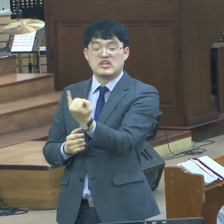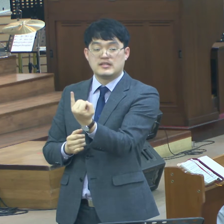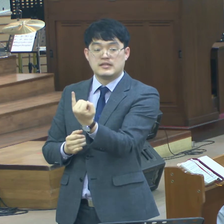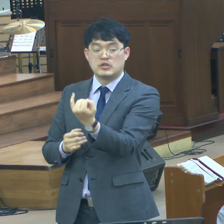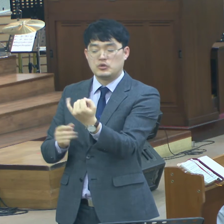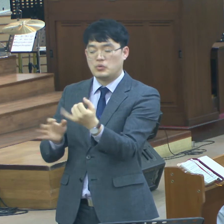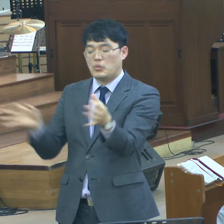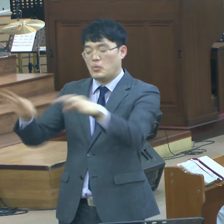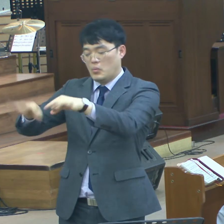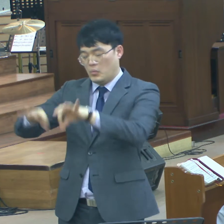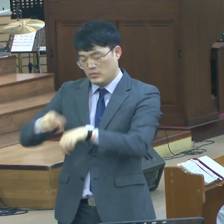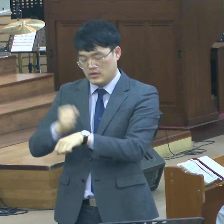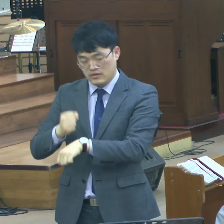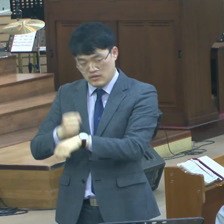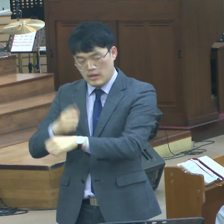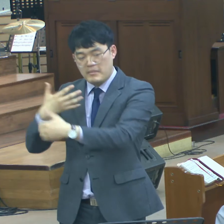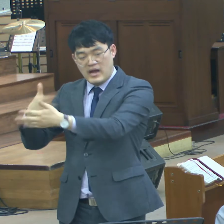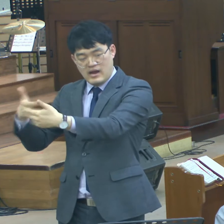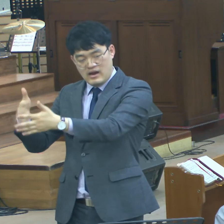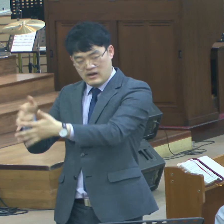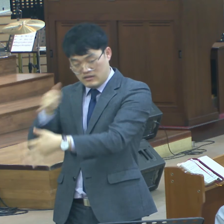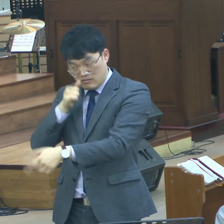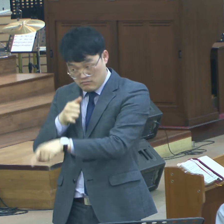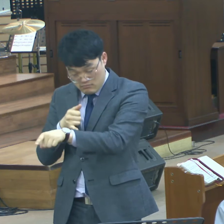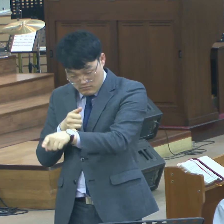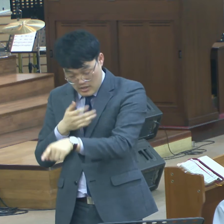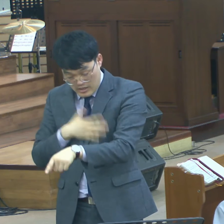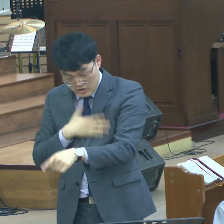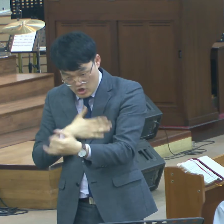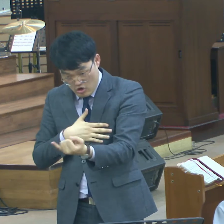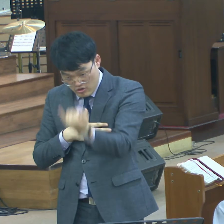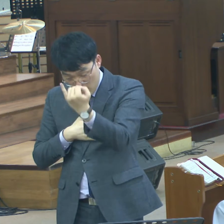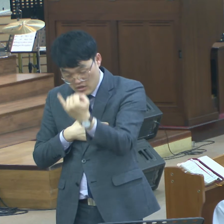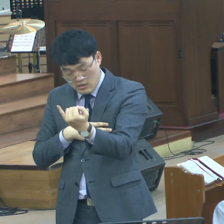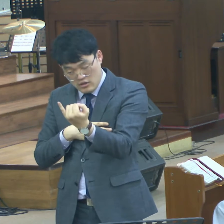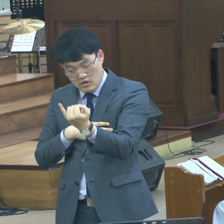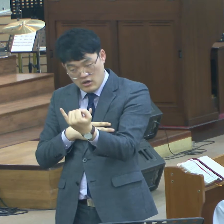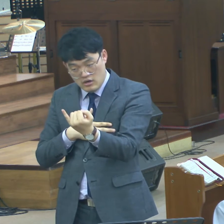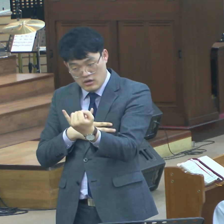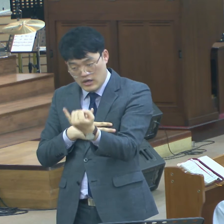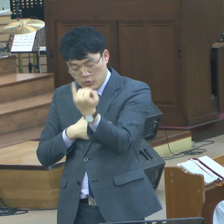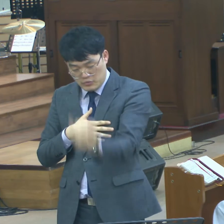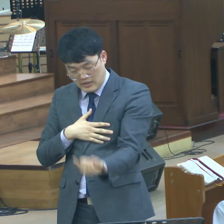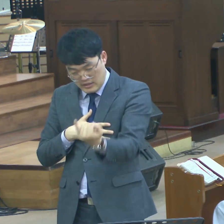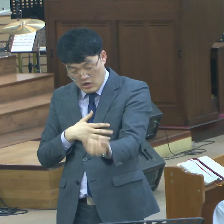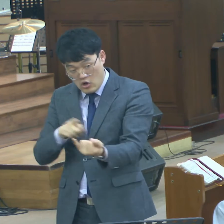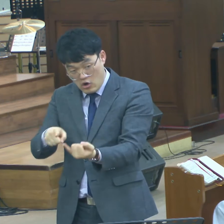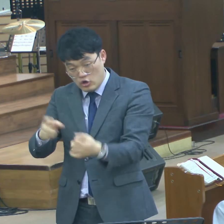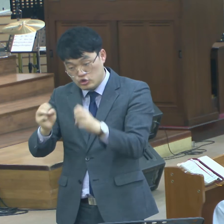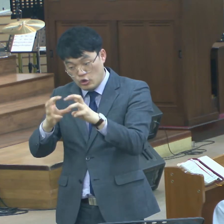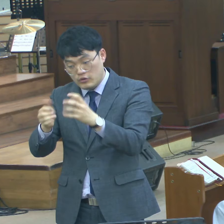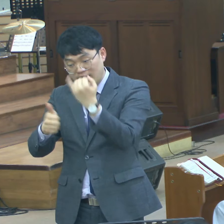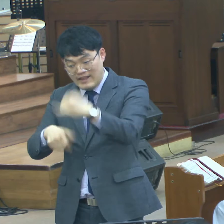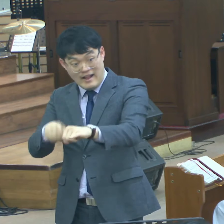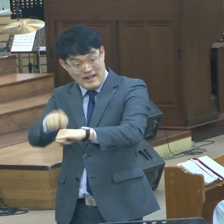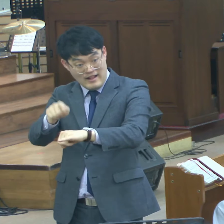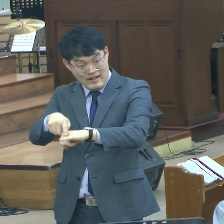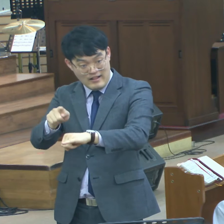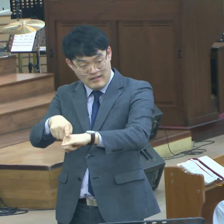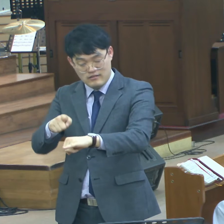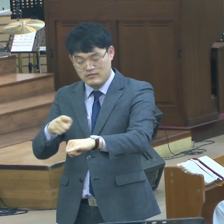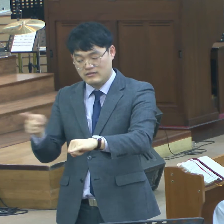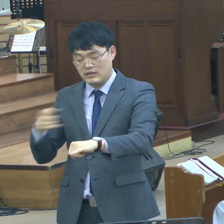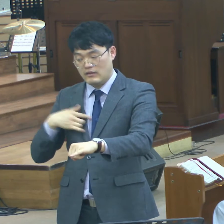근데 선교사 딸이 얼마나 믿음이 좋은지, 나이가 어린데, 언니 우리 직장에 1시간 먼저